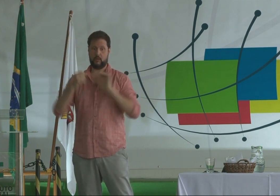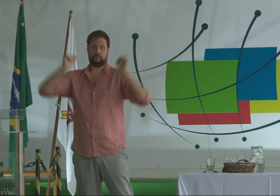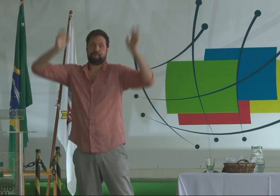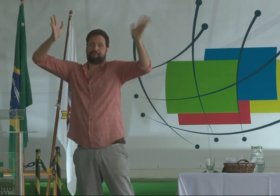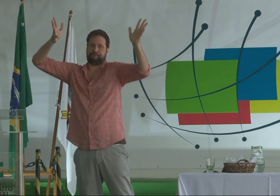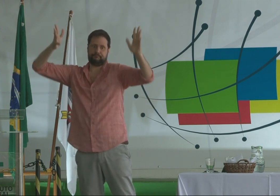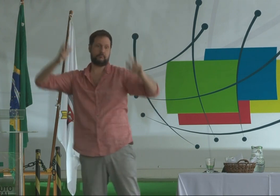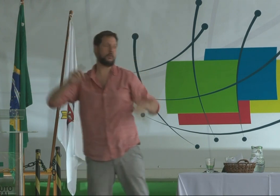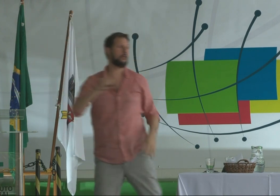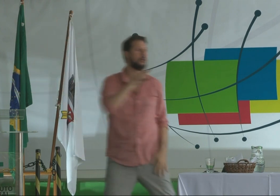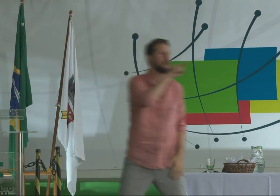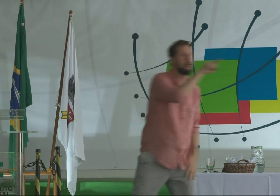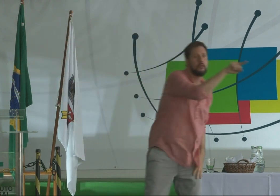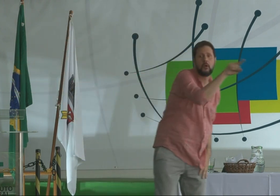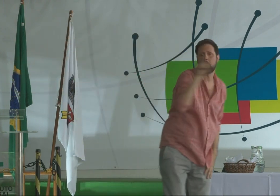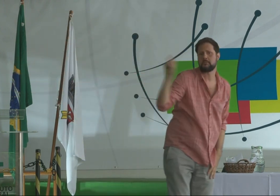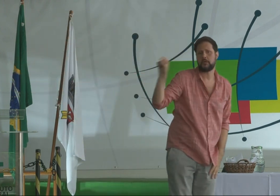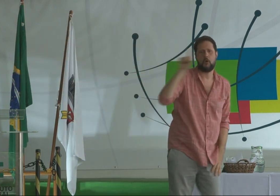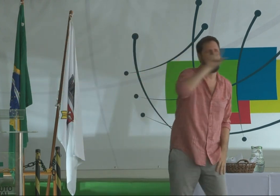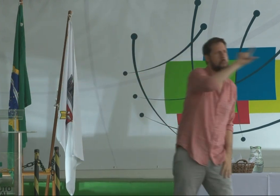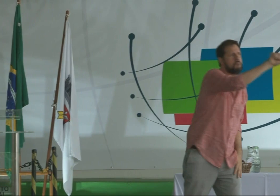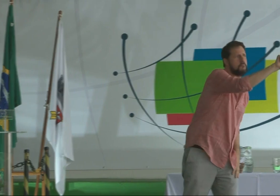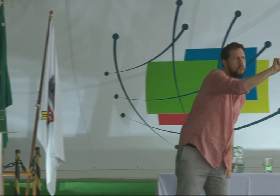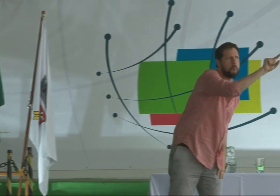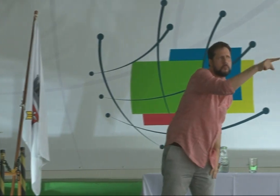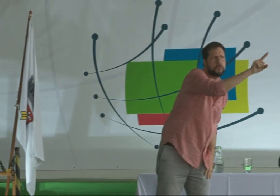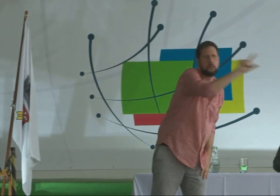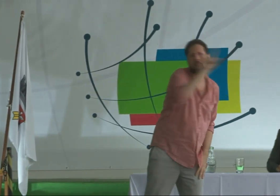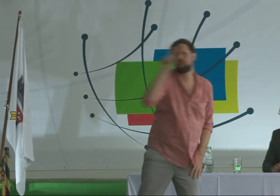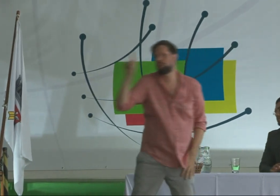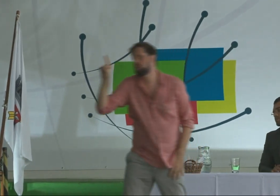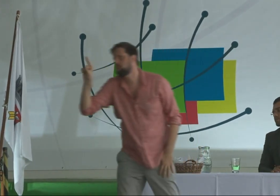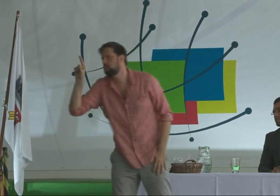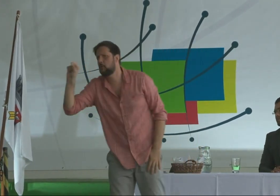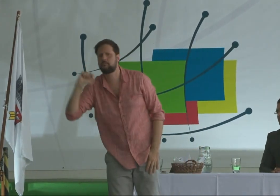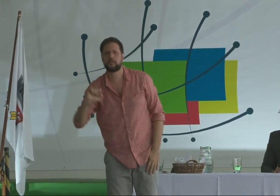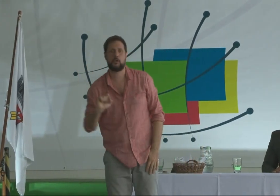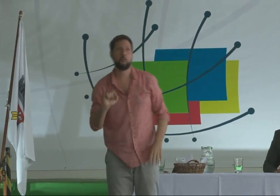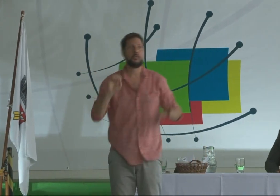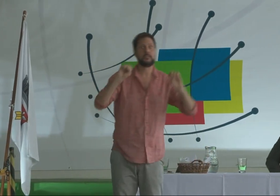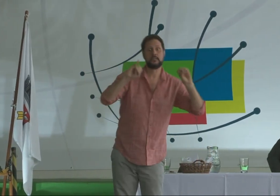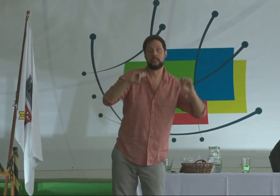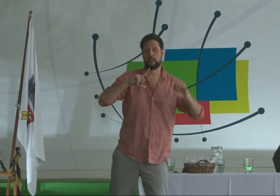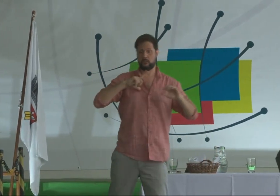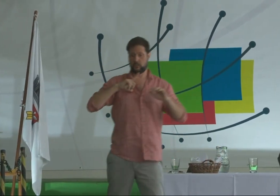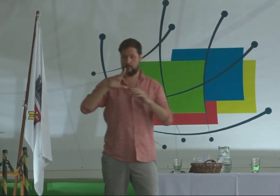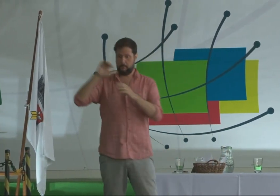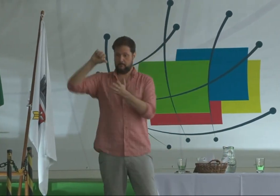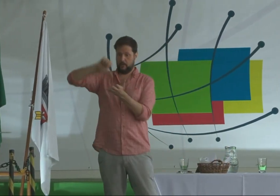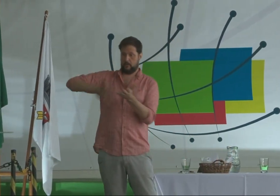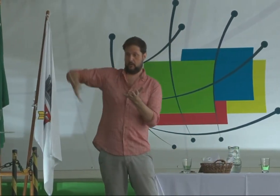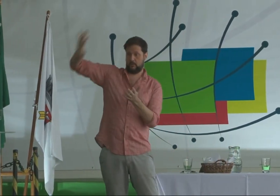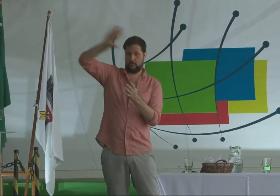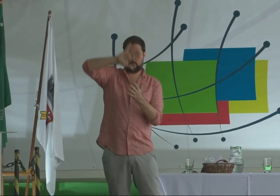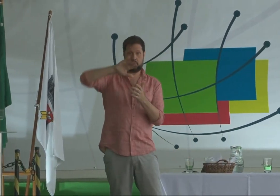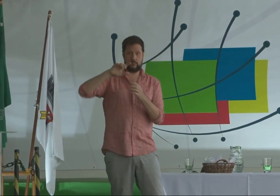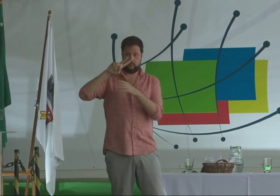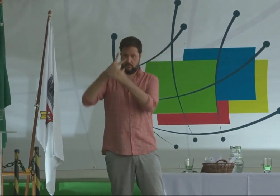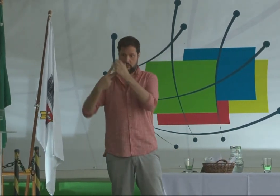considera a língua está como a primeira língua de fato da comunidade escura. E que as pessoas, a partir disso, elas possam ter os dois modelos de escola. Eu tenho um modelo de curso